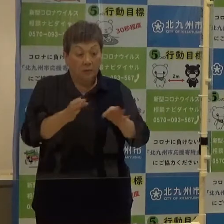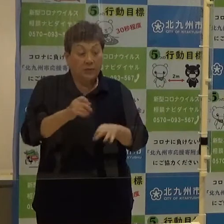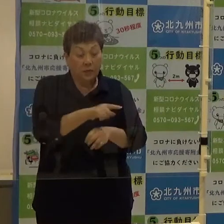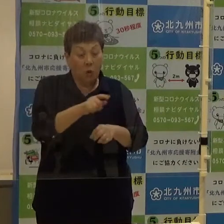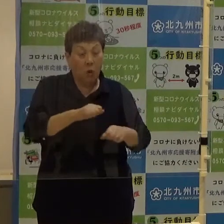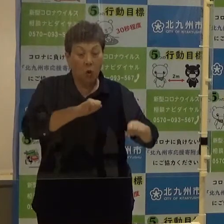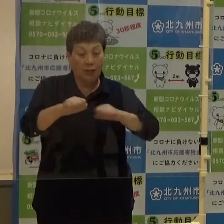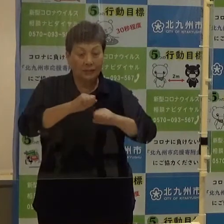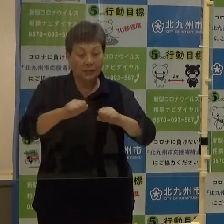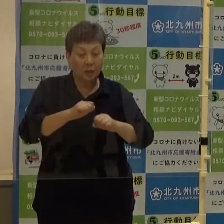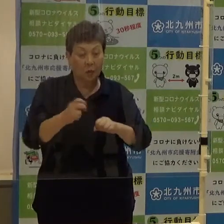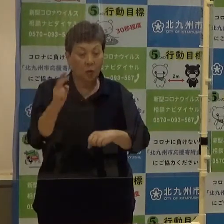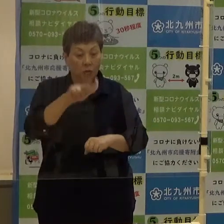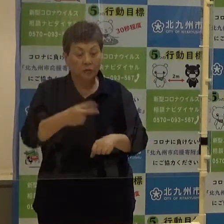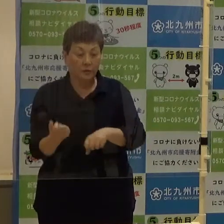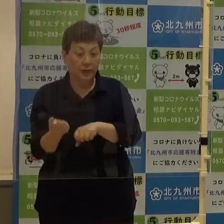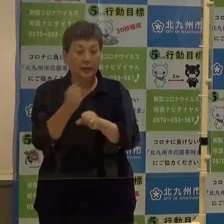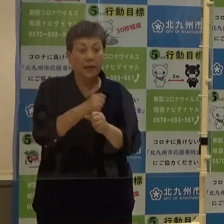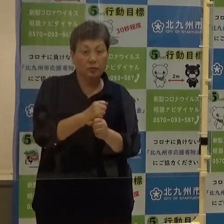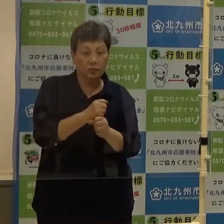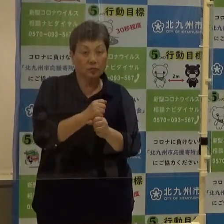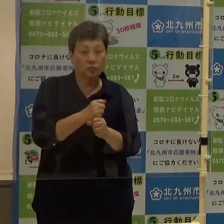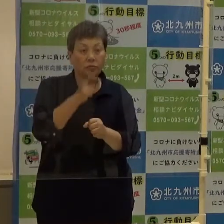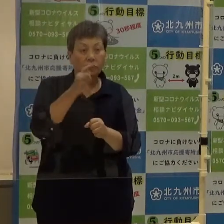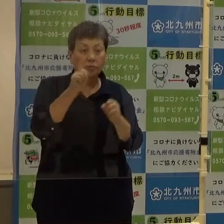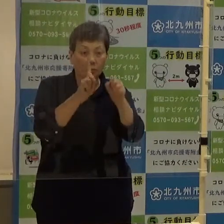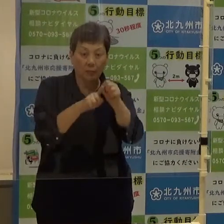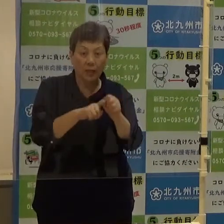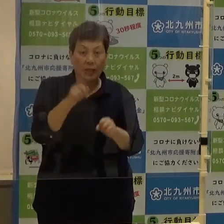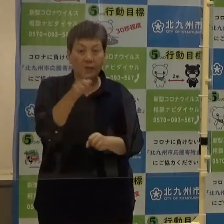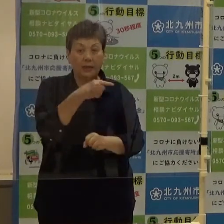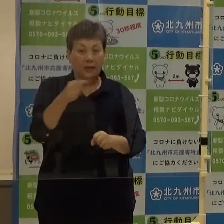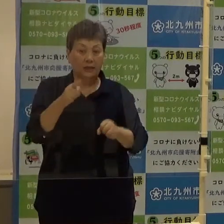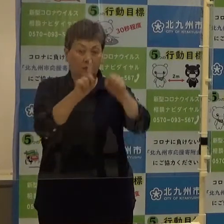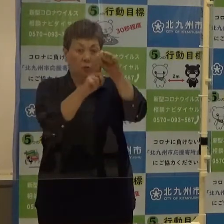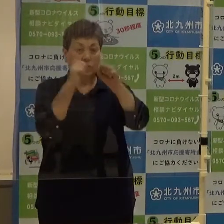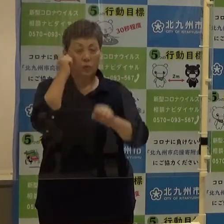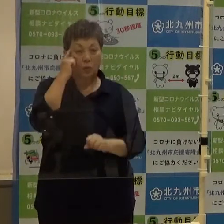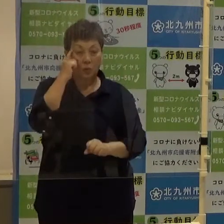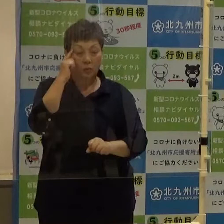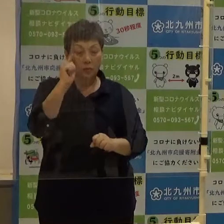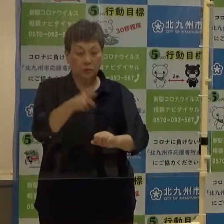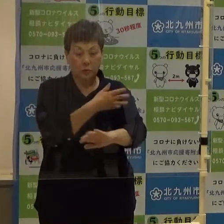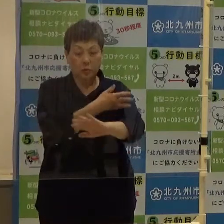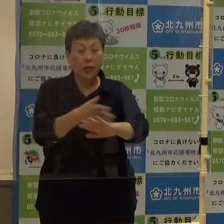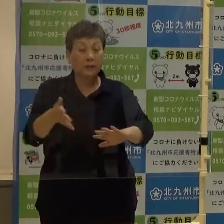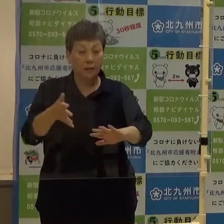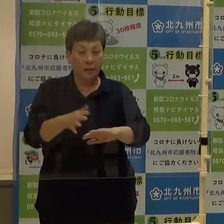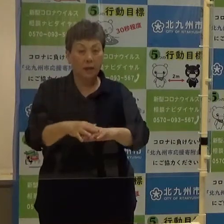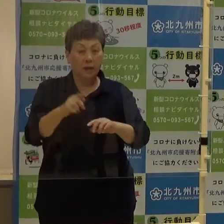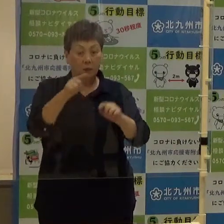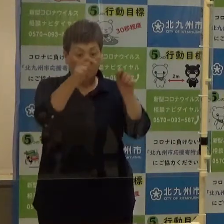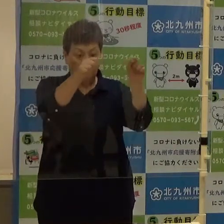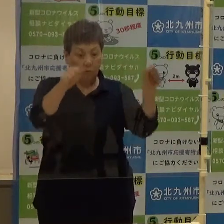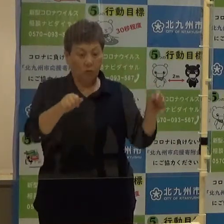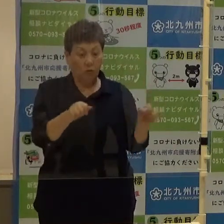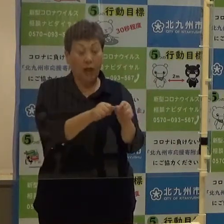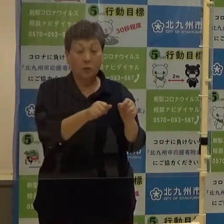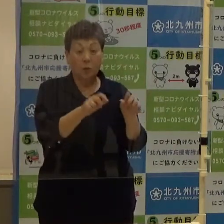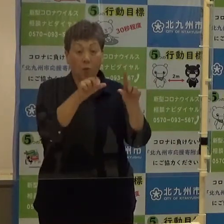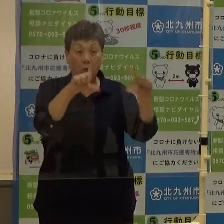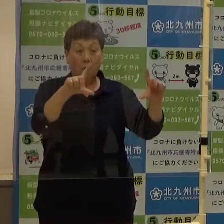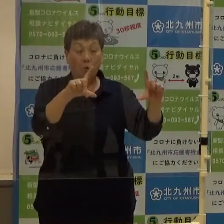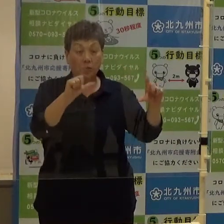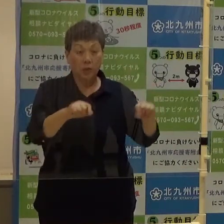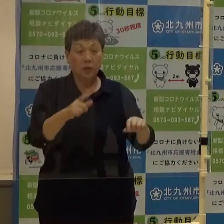動を再開するということが第一段階ではないかと。その過程でですね、このカードについてもさらにこう